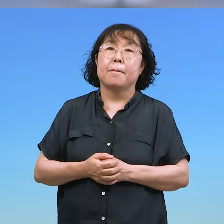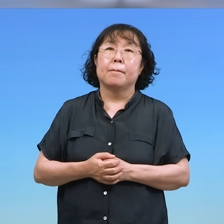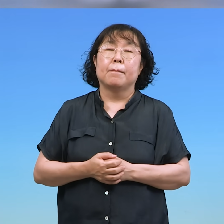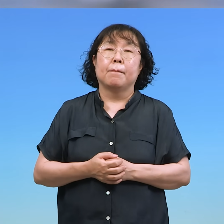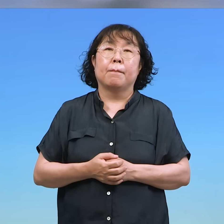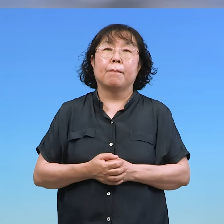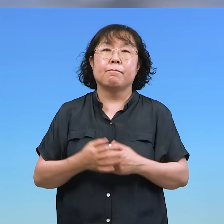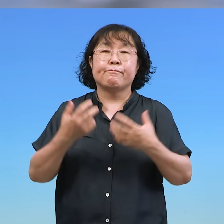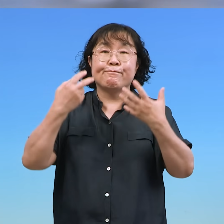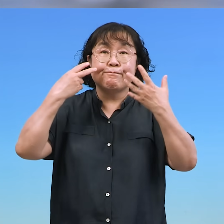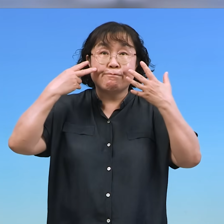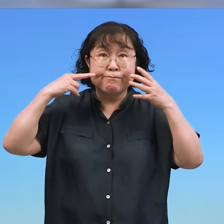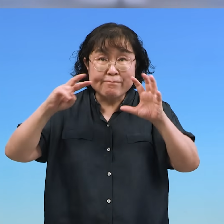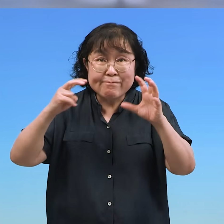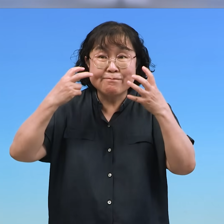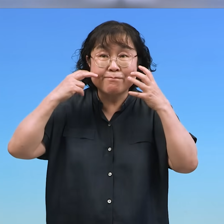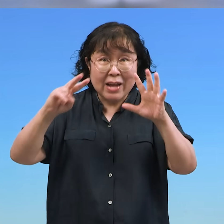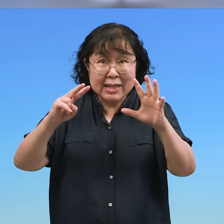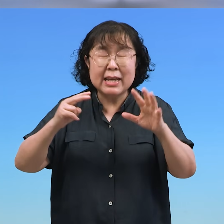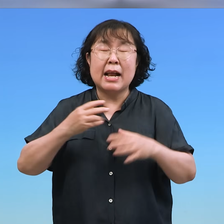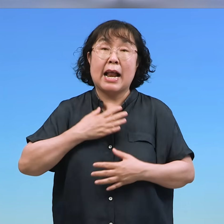여러분 다니엘 다 아시잖아요.